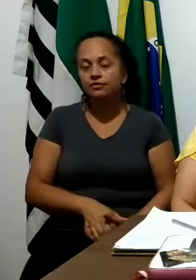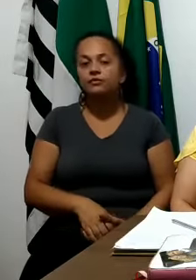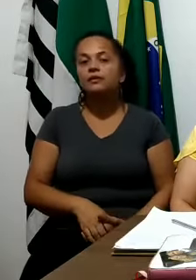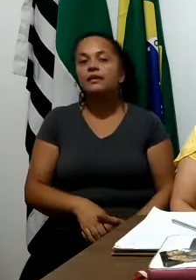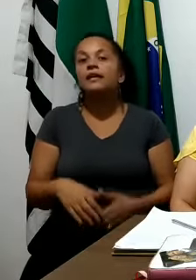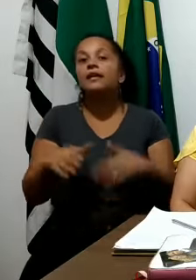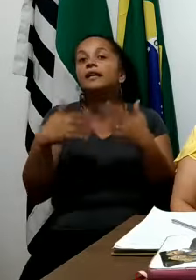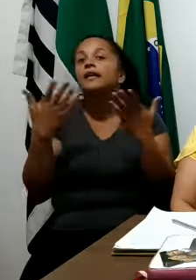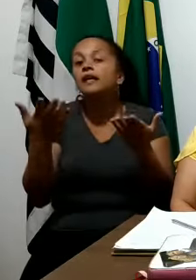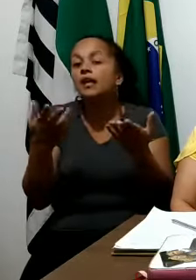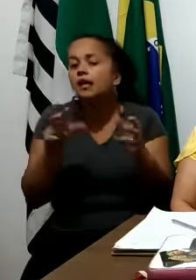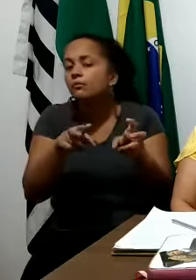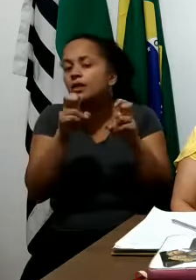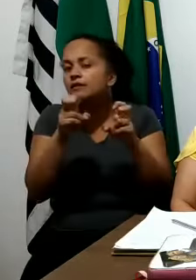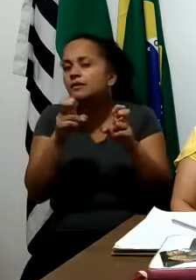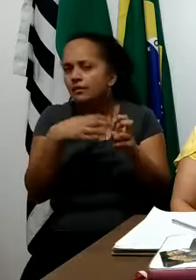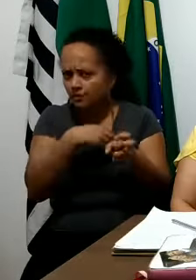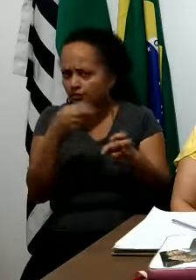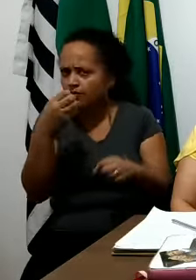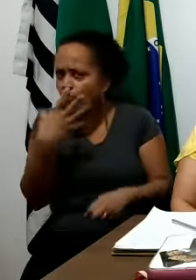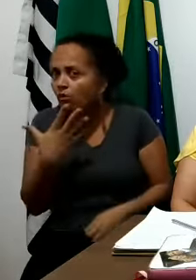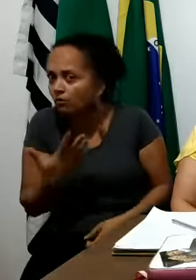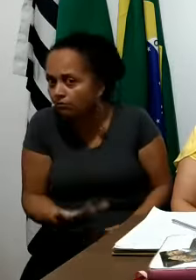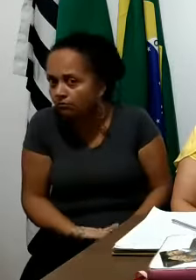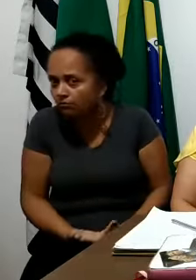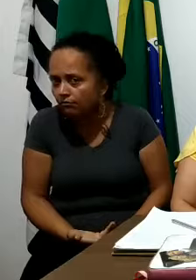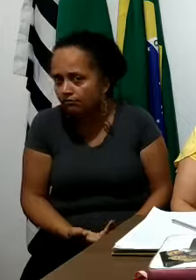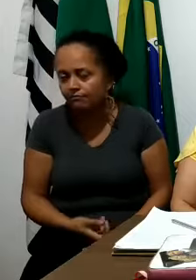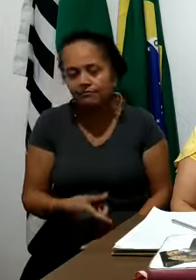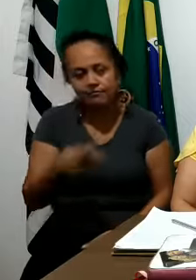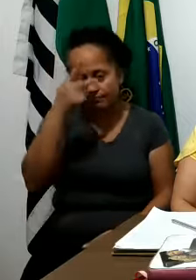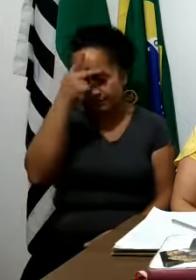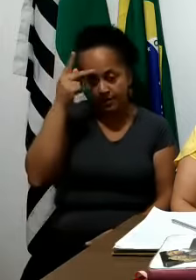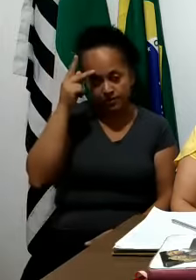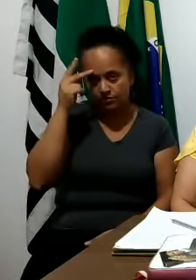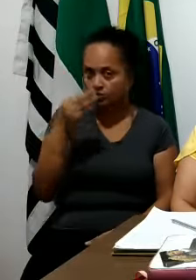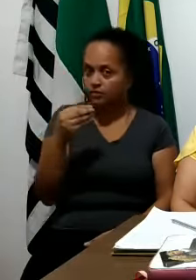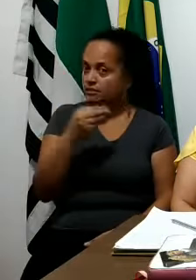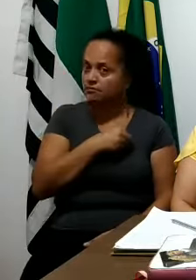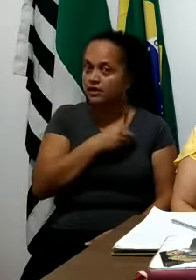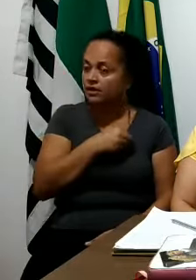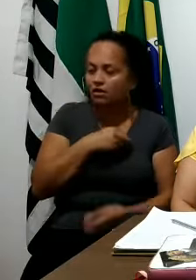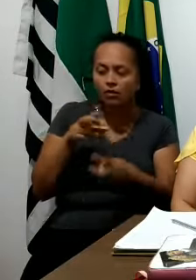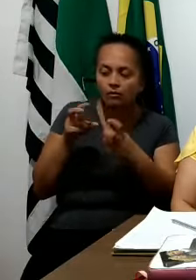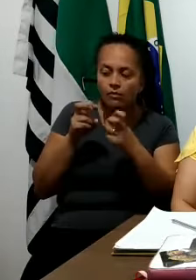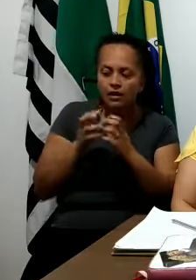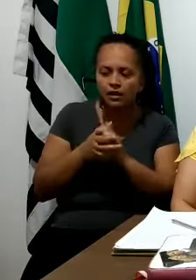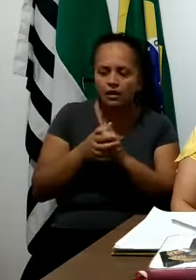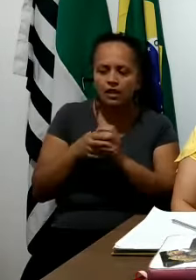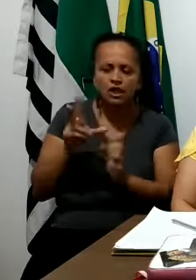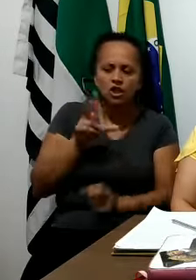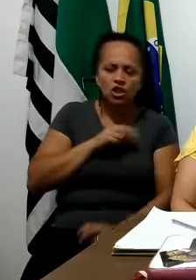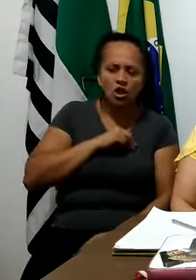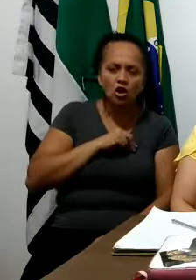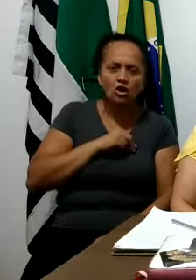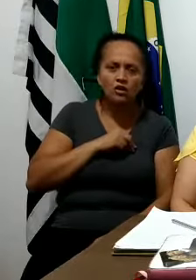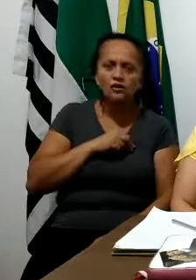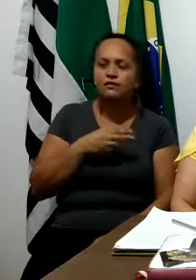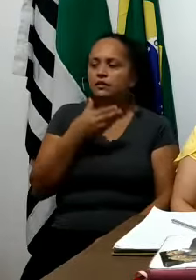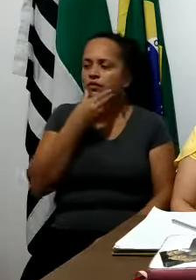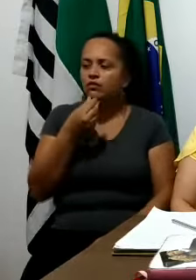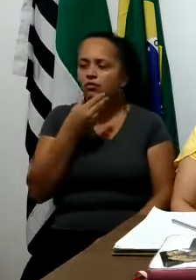né? É o ímpio. E aí ele vai observar o quê? A maneira de falar, a maneira de se portar, o testemunho, se mente, se fala